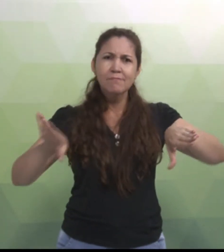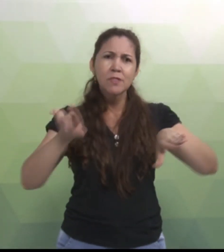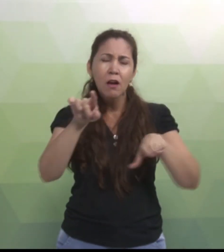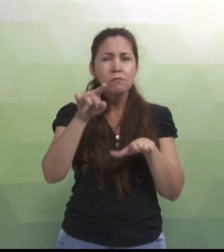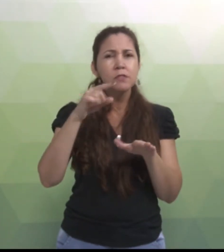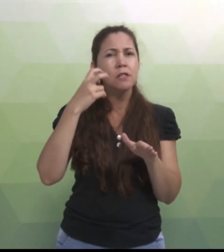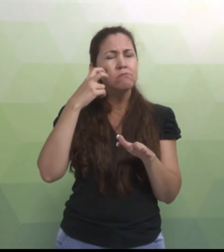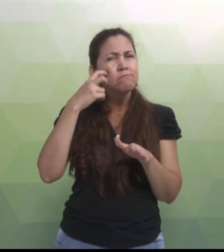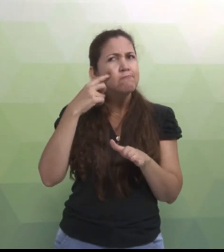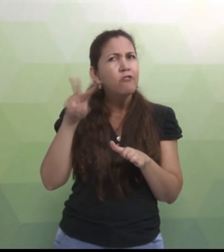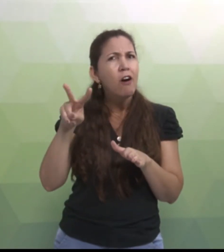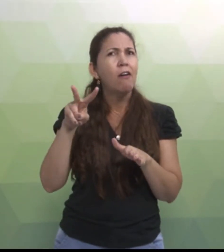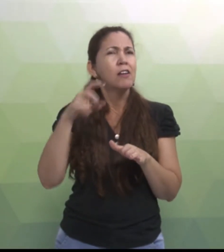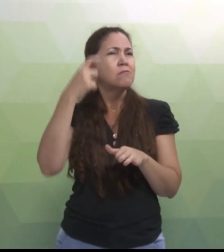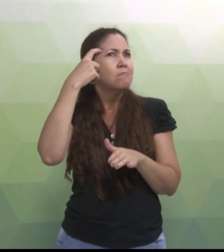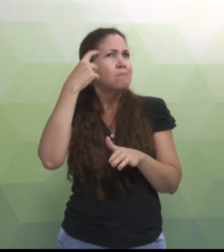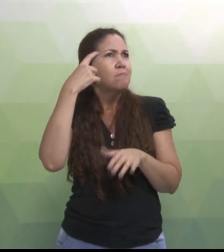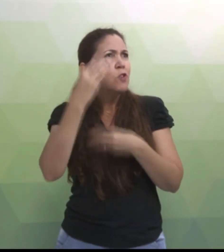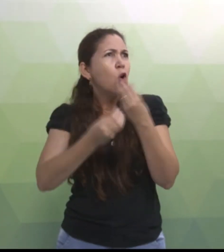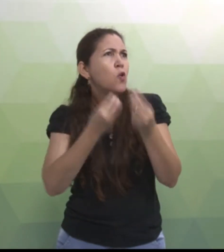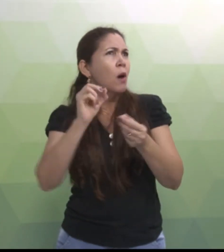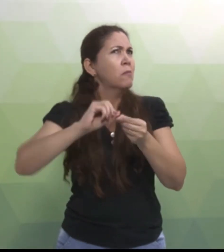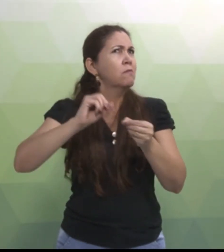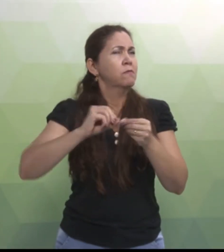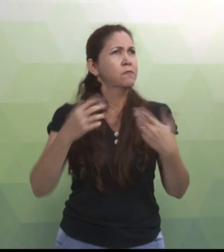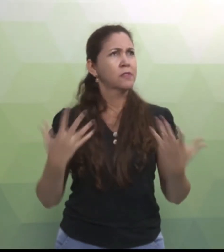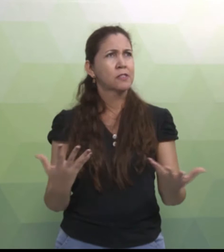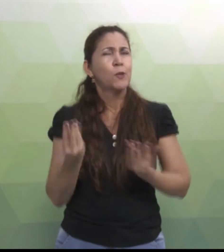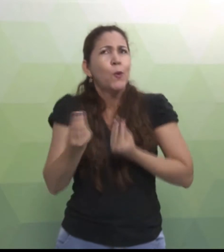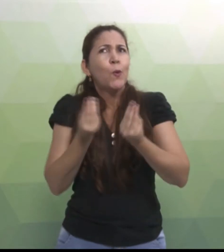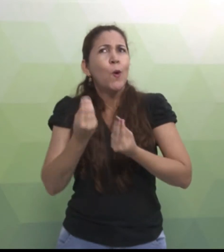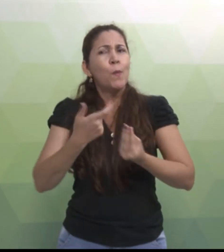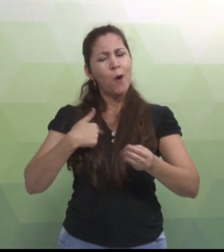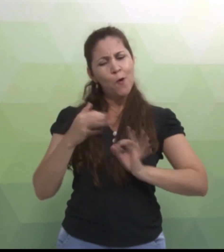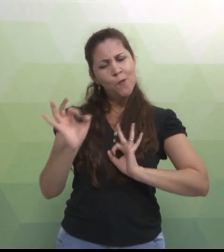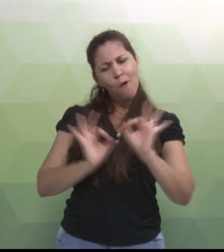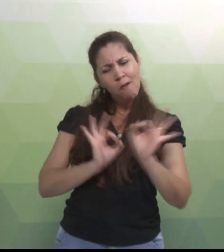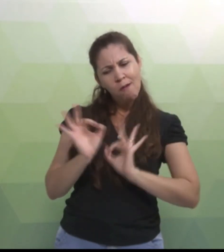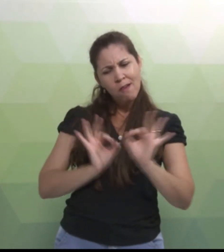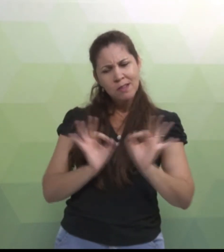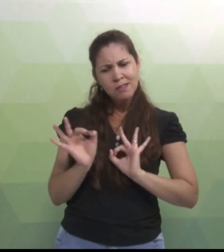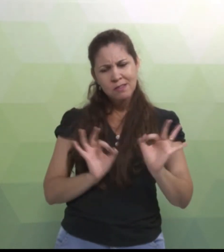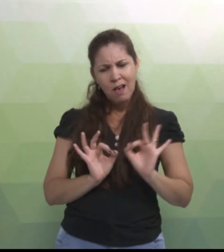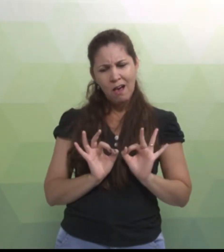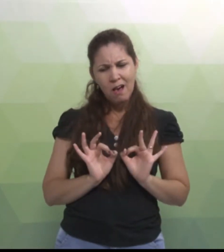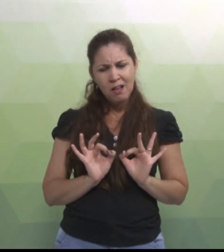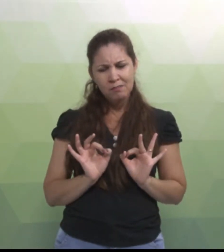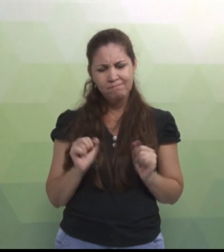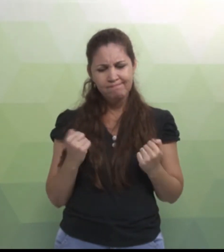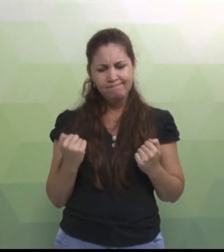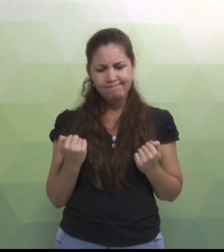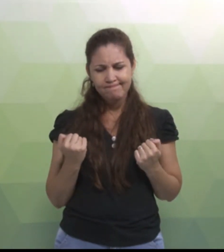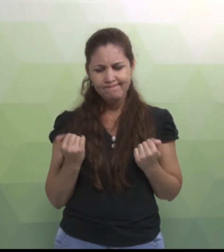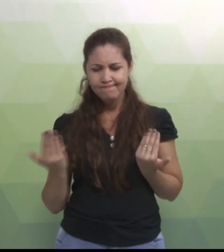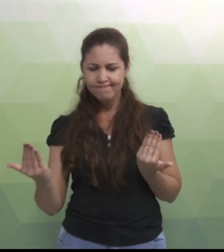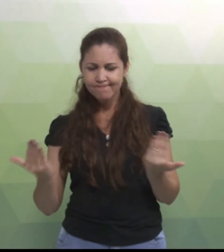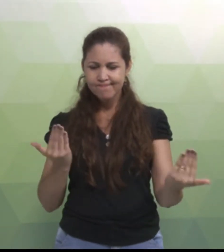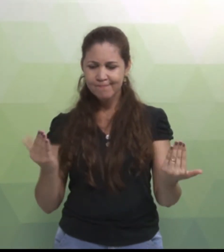não. São coisas diferentes. Então, nós temos que pensar, como eu vou fazer? Como eu vou preparar a minha